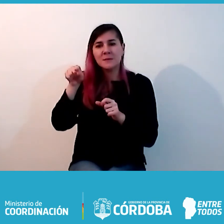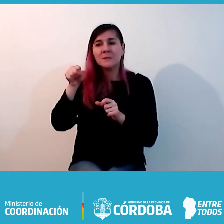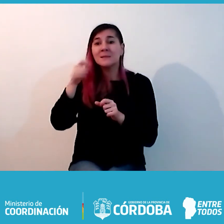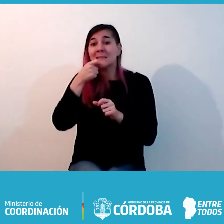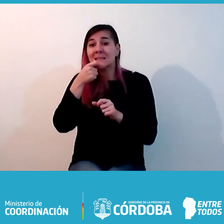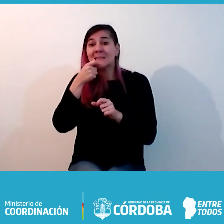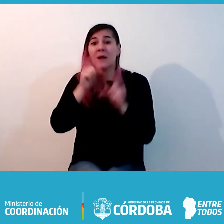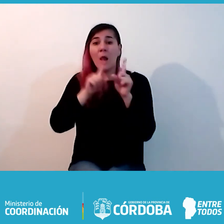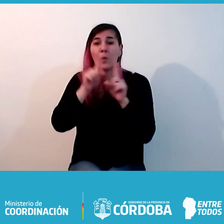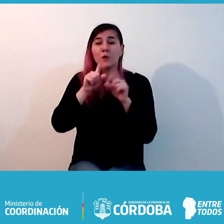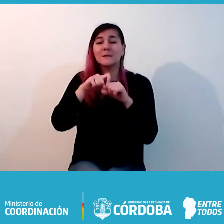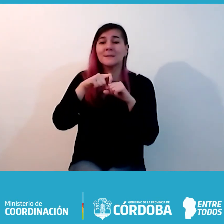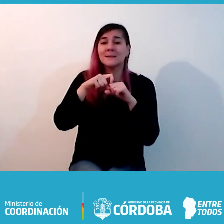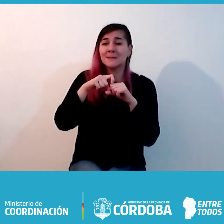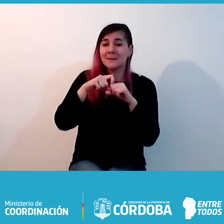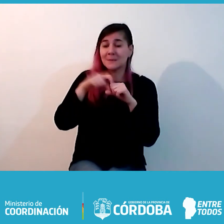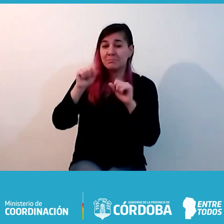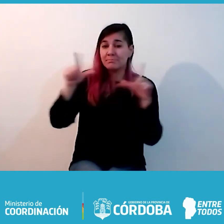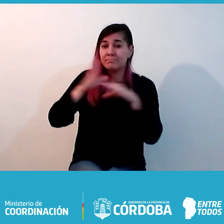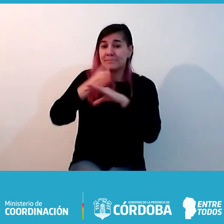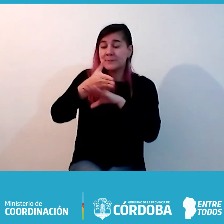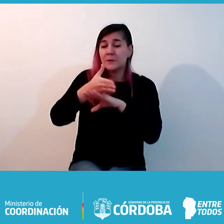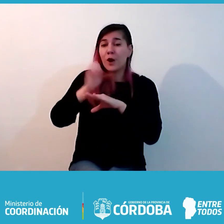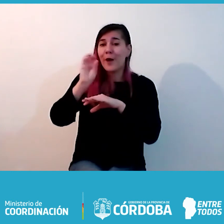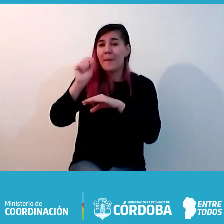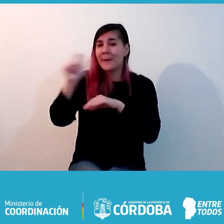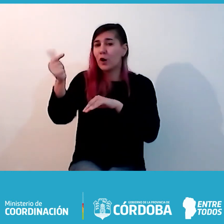está conectando algunos de los que hemos nombrado y no estaban